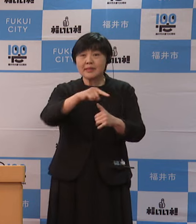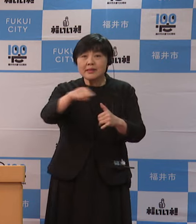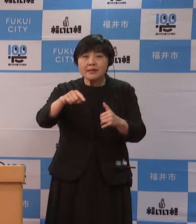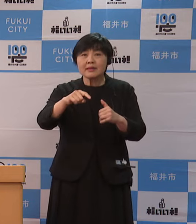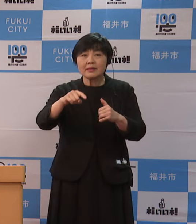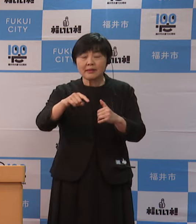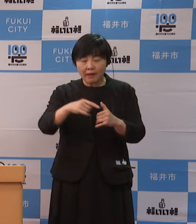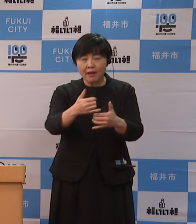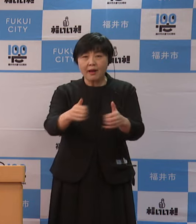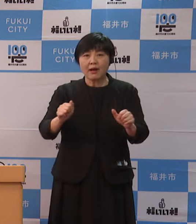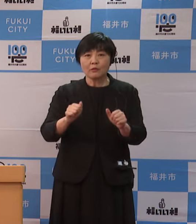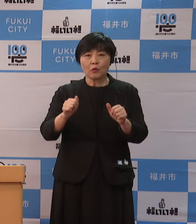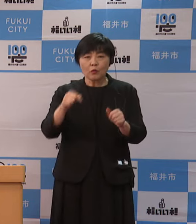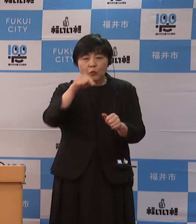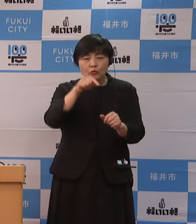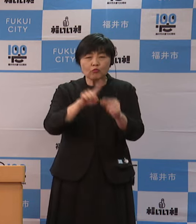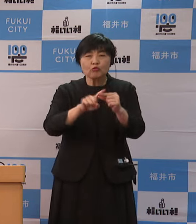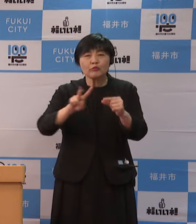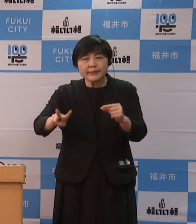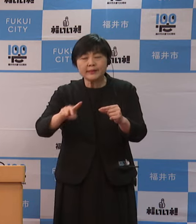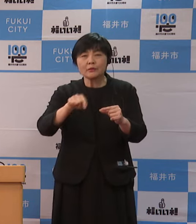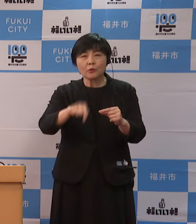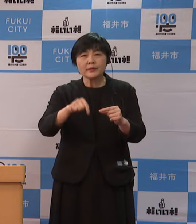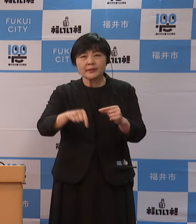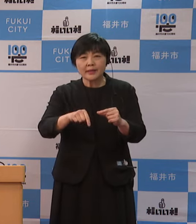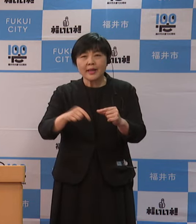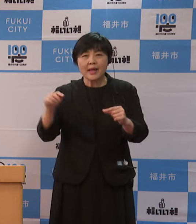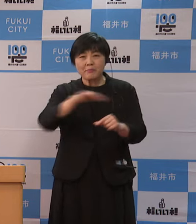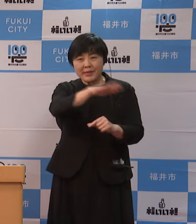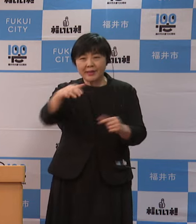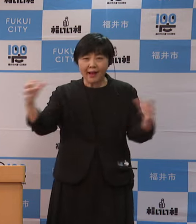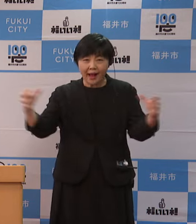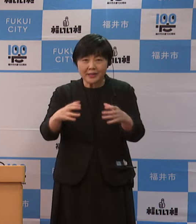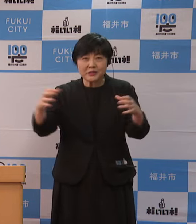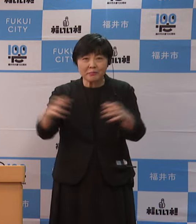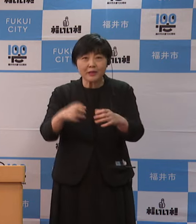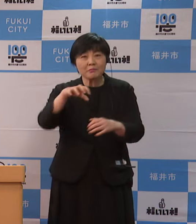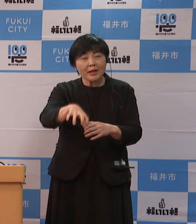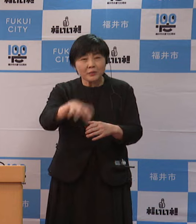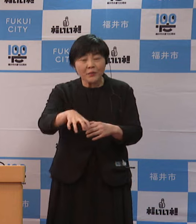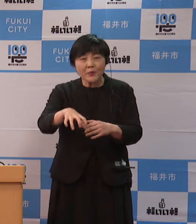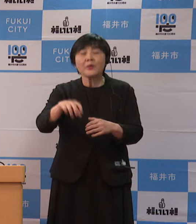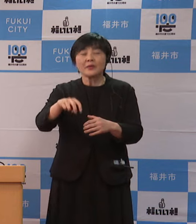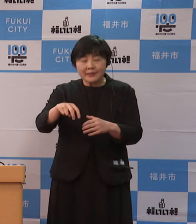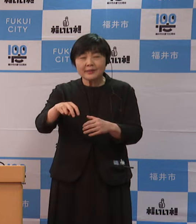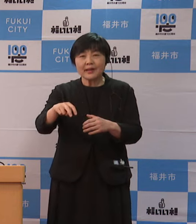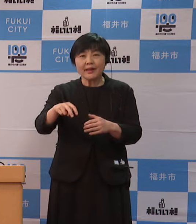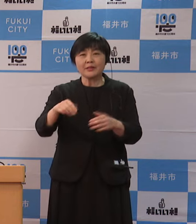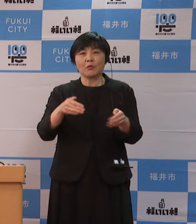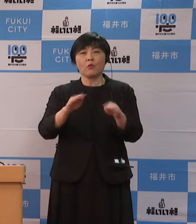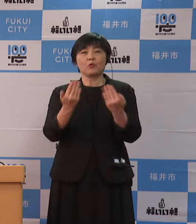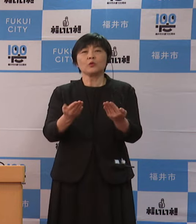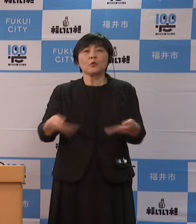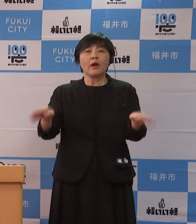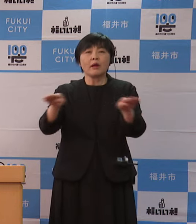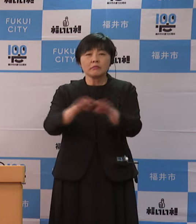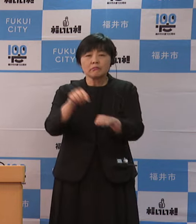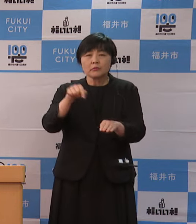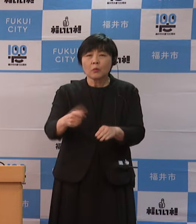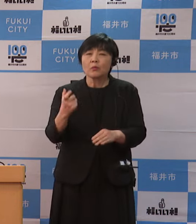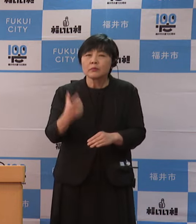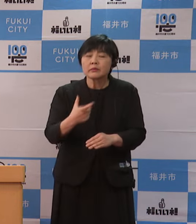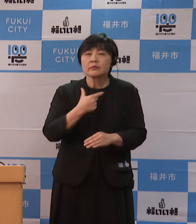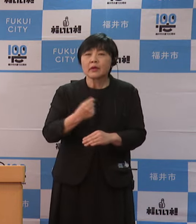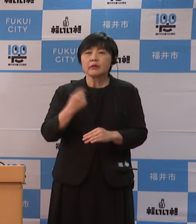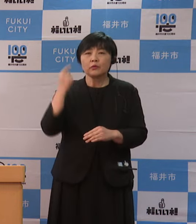というか、そういったことも意識しながら図書館を運営しているといったこともございましたし、